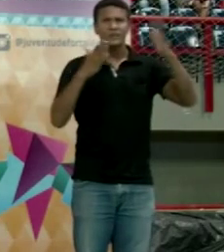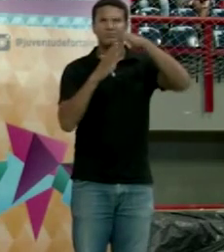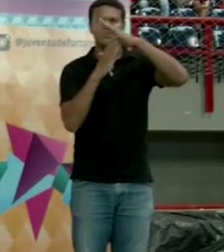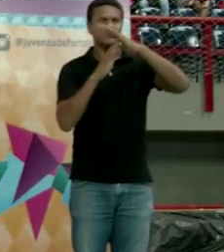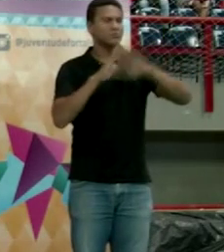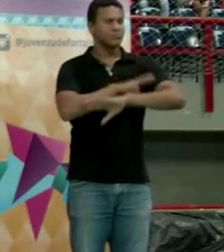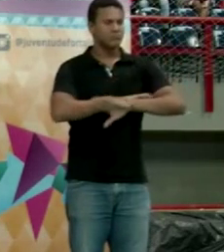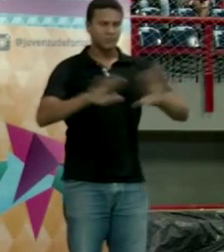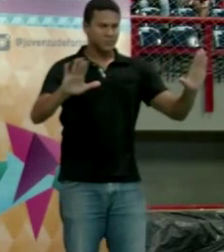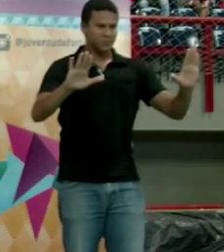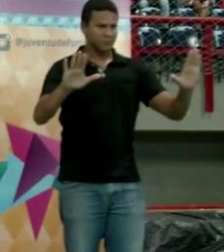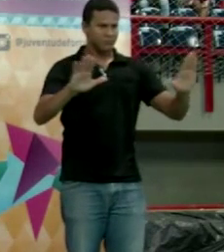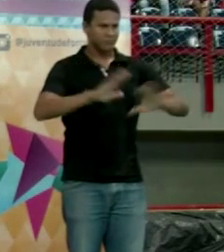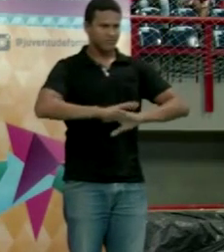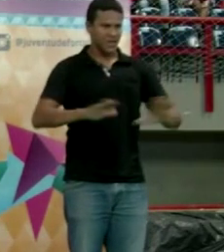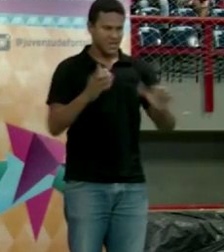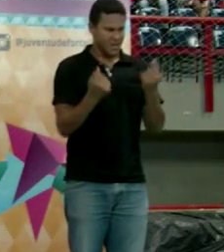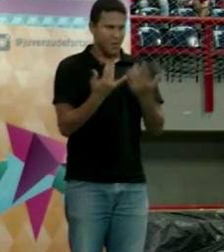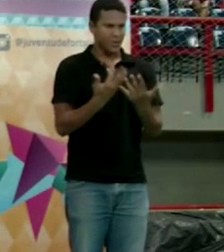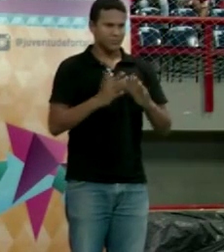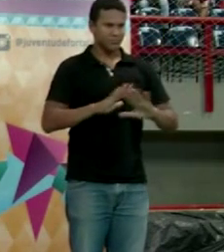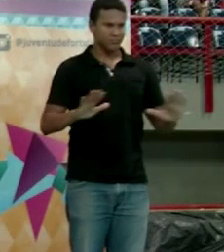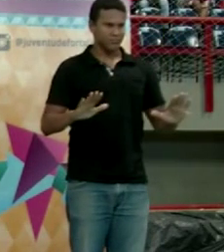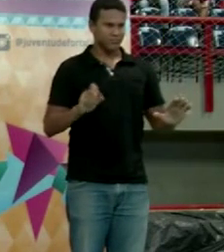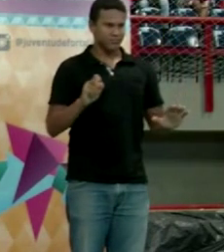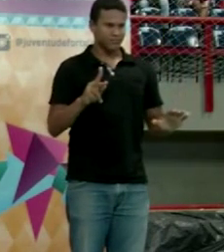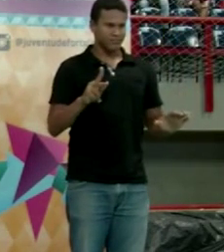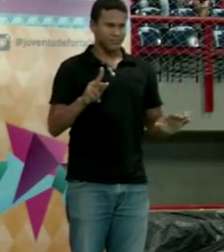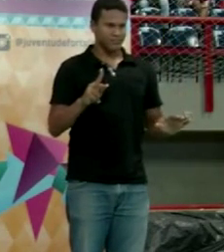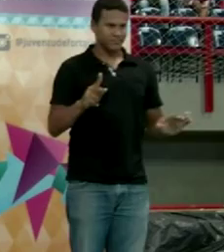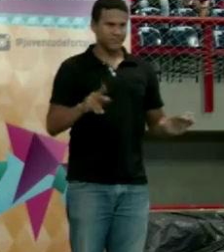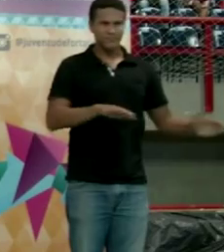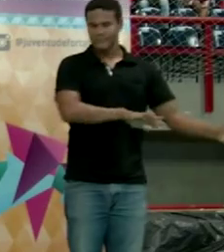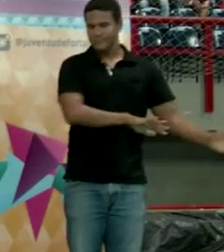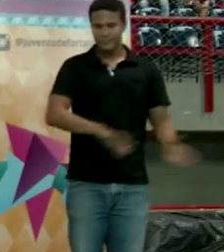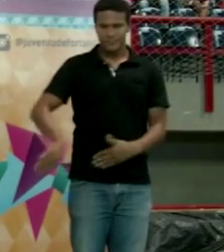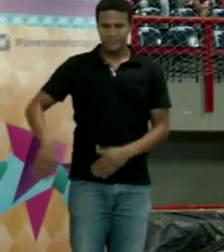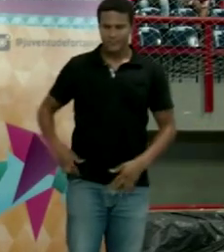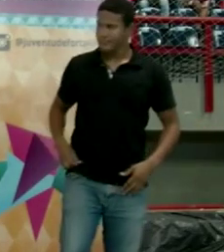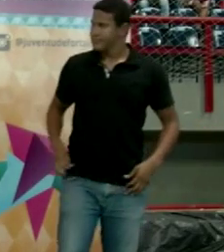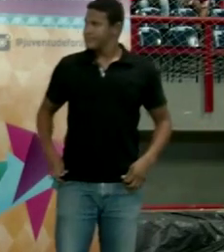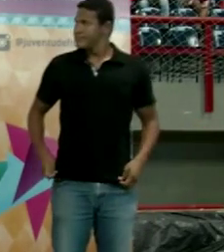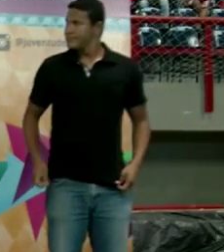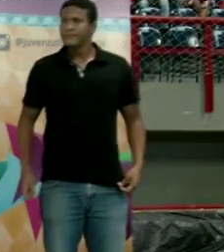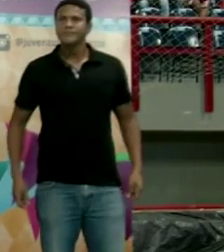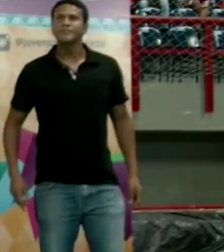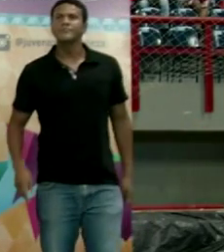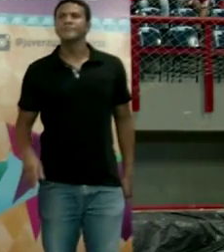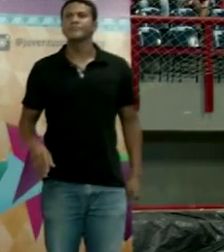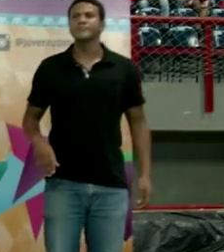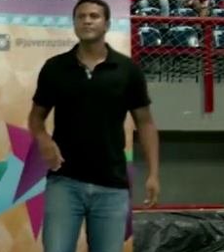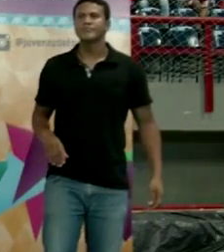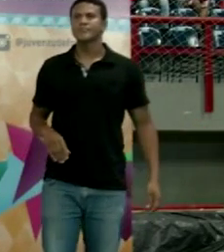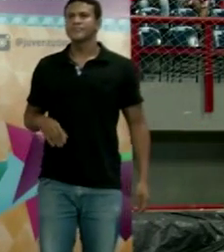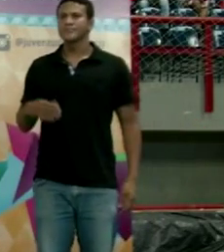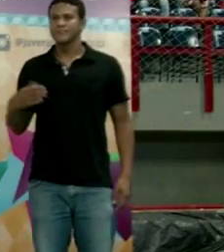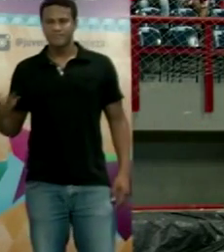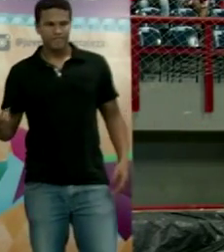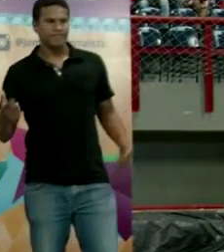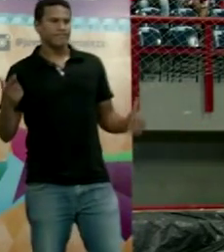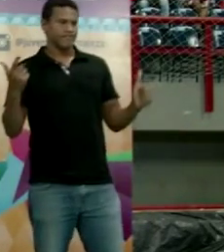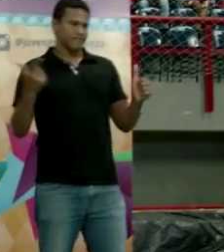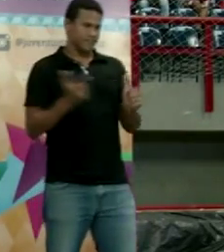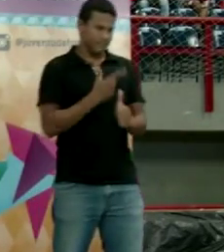Viu? Está queimado. Então vamos lá. Pessoal, sem mais delongas, qual é o tema?